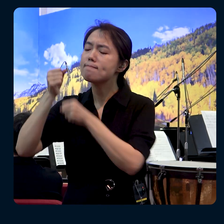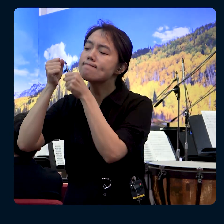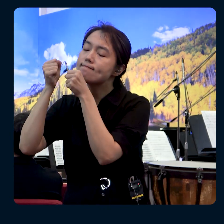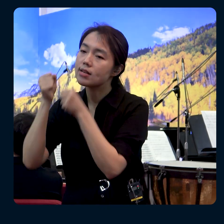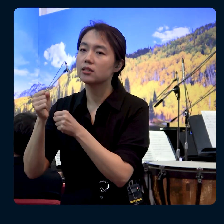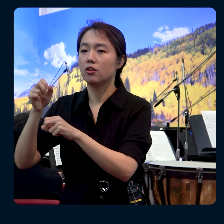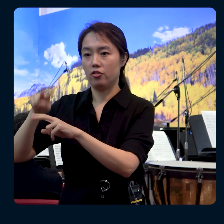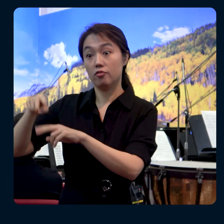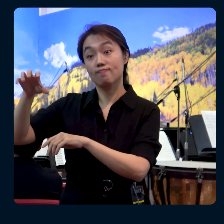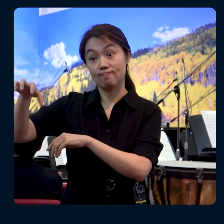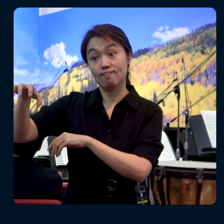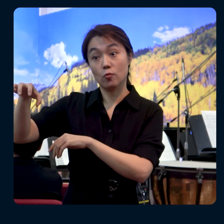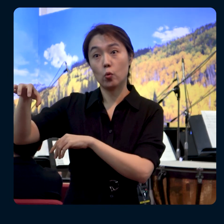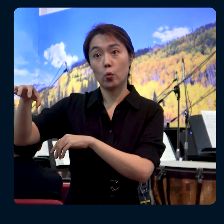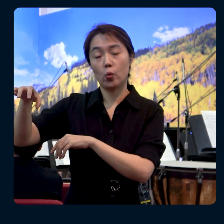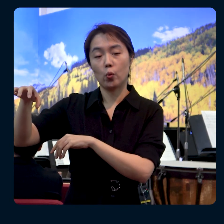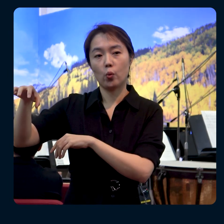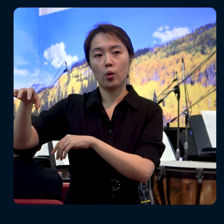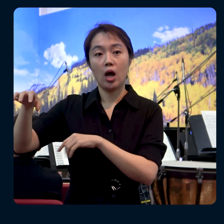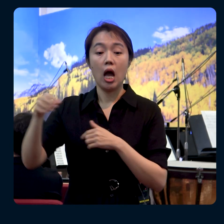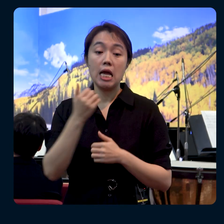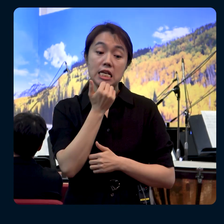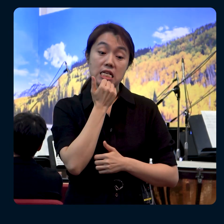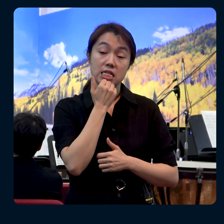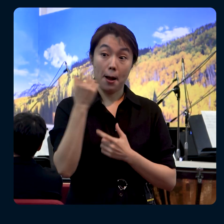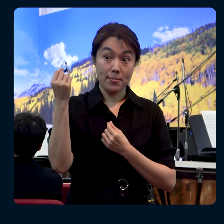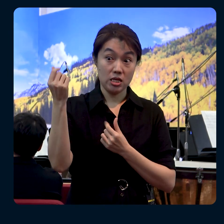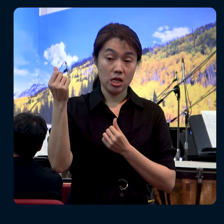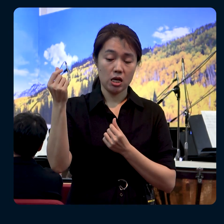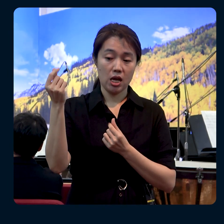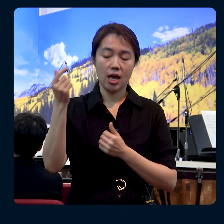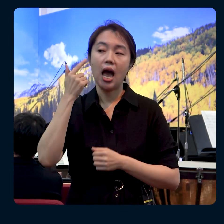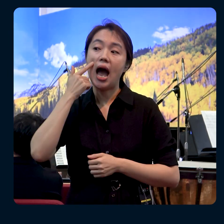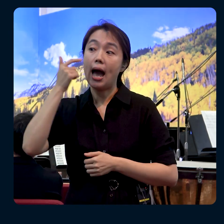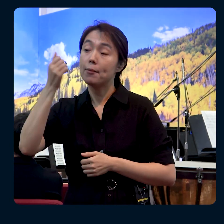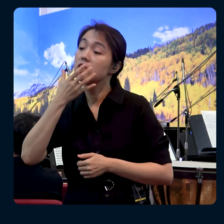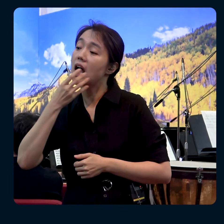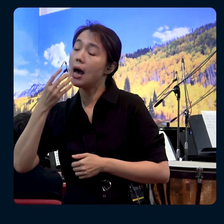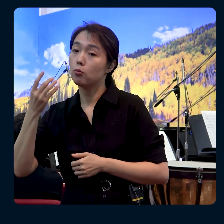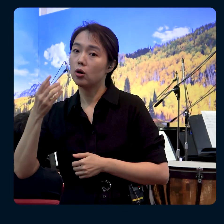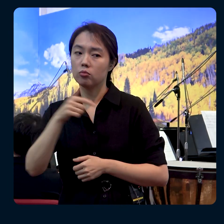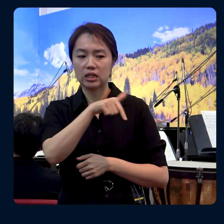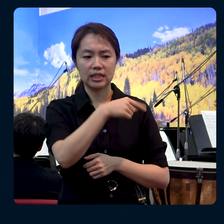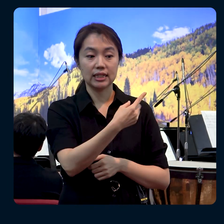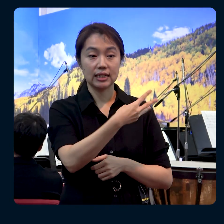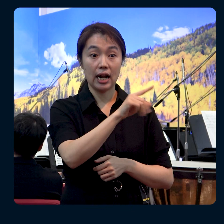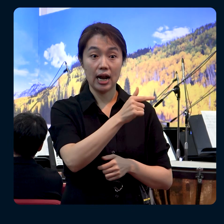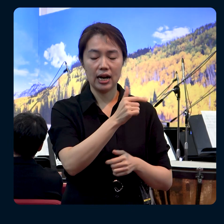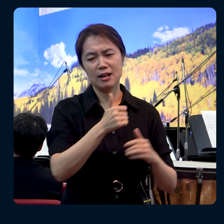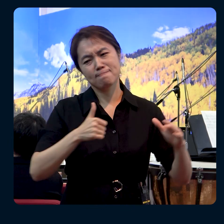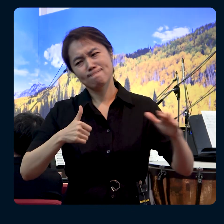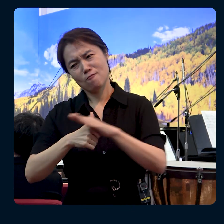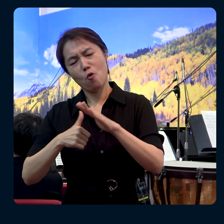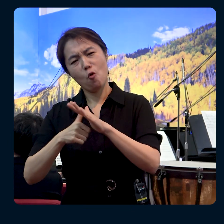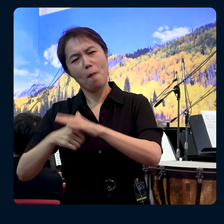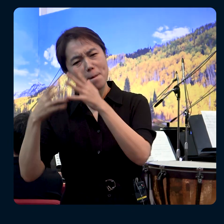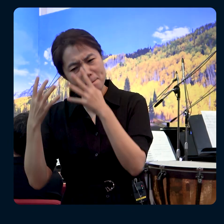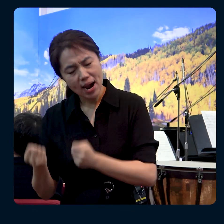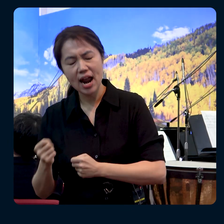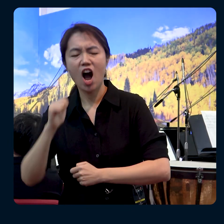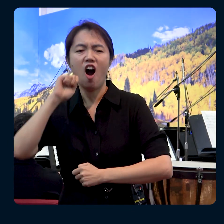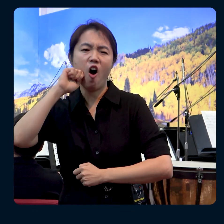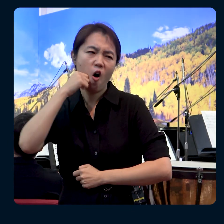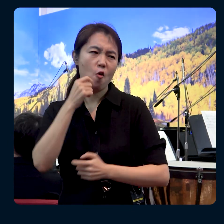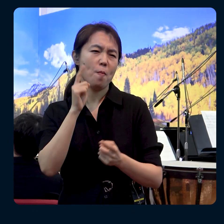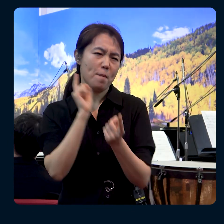그런데 지금 자기와 너무 비슷하게 아버지 아브라함도요, 그랄 사람들 때문에 굉장히 어려움을 많이 겪었습니다. 자기가